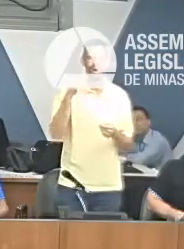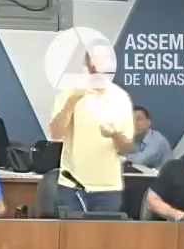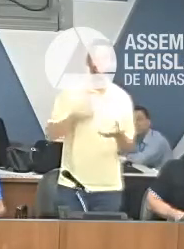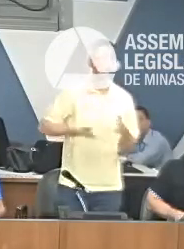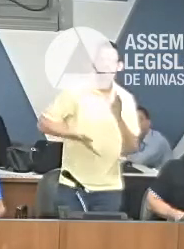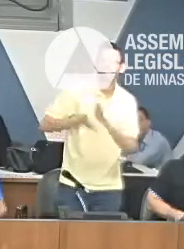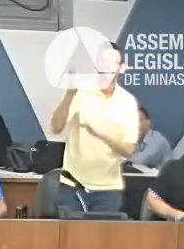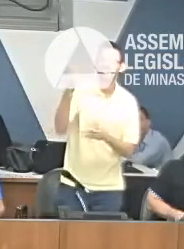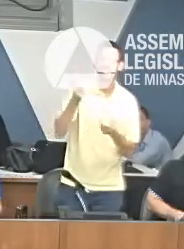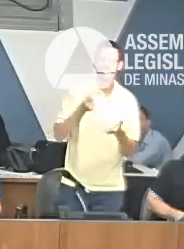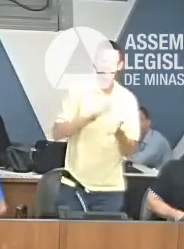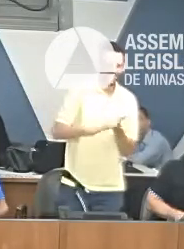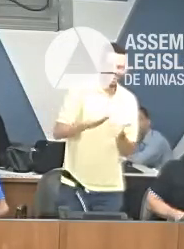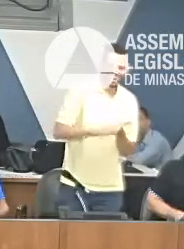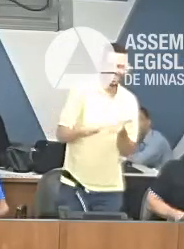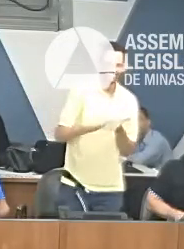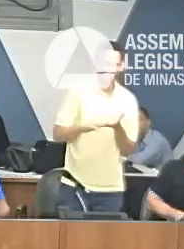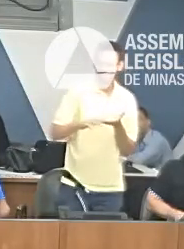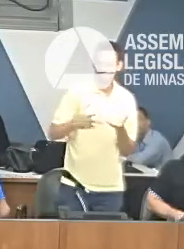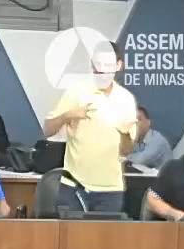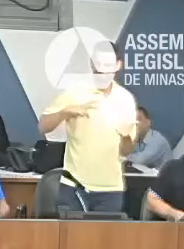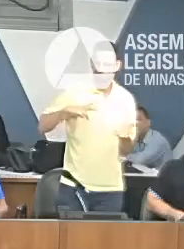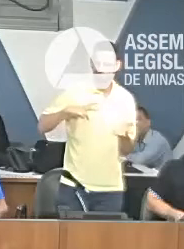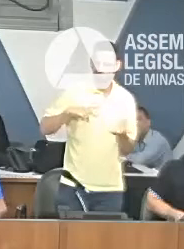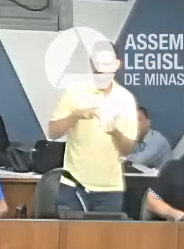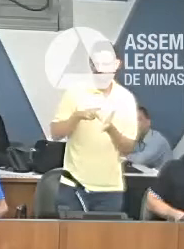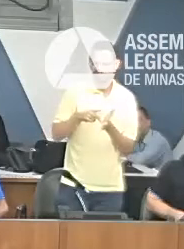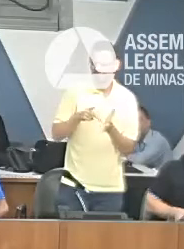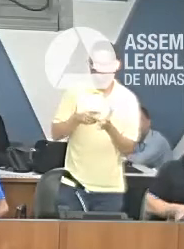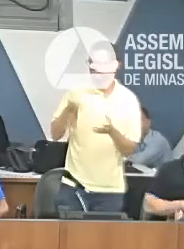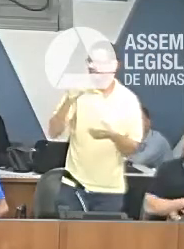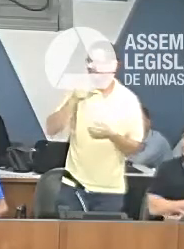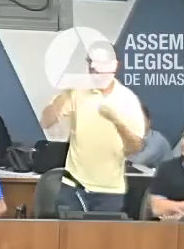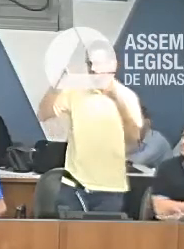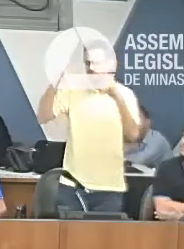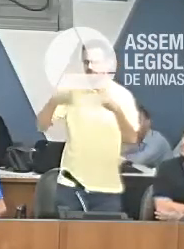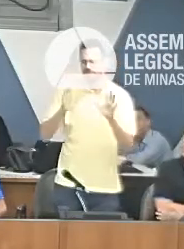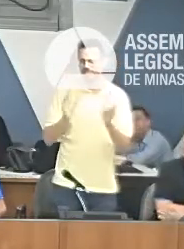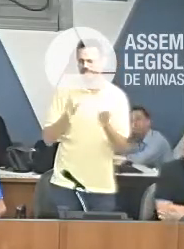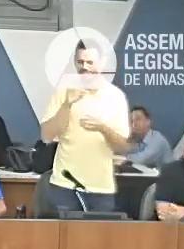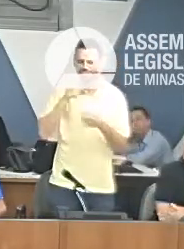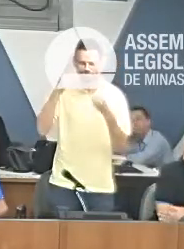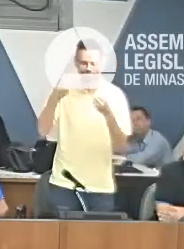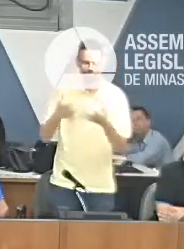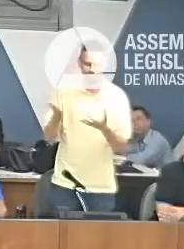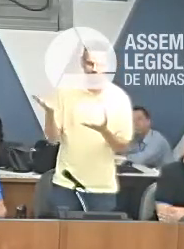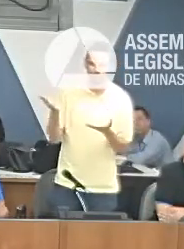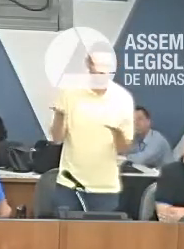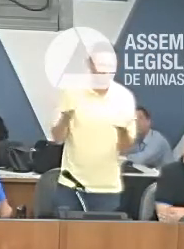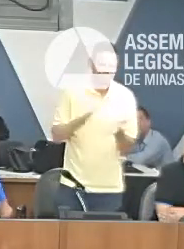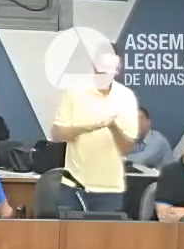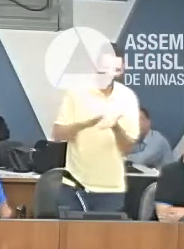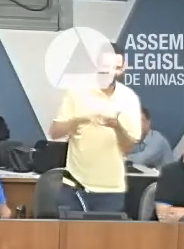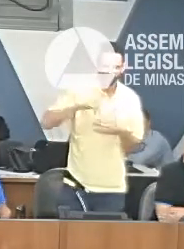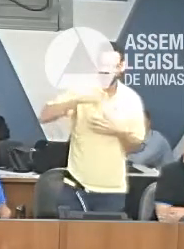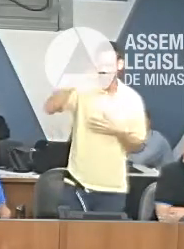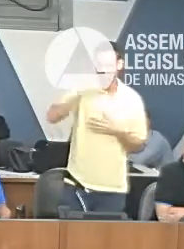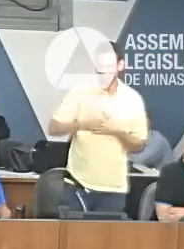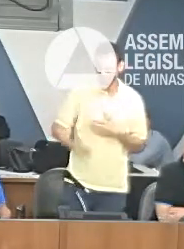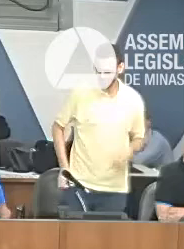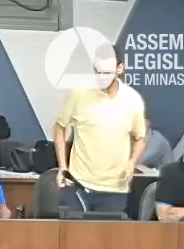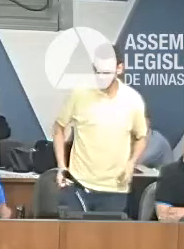campeonatos e ele gasta neuton campeonatos fora é adiada até